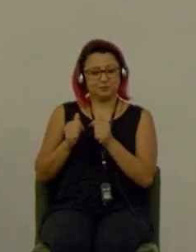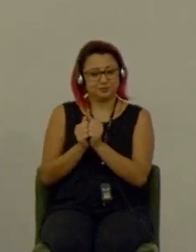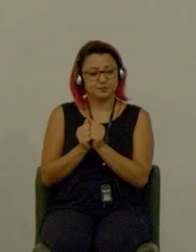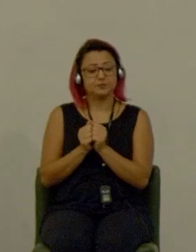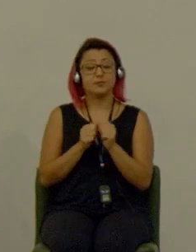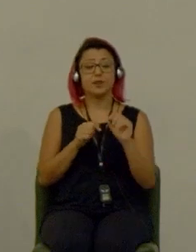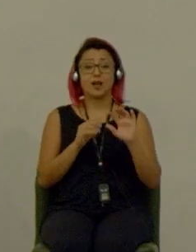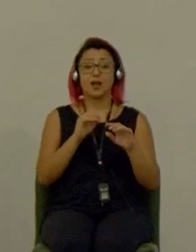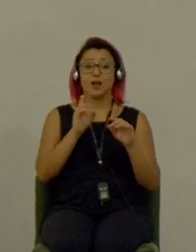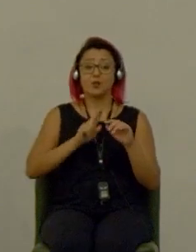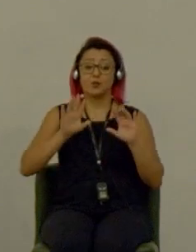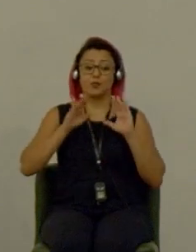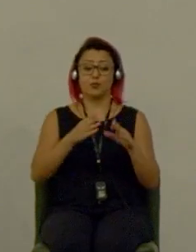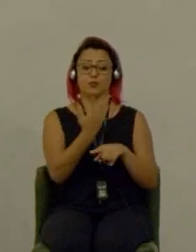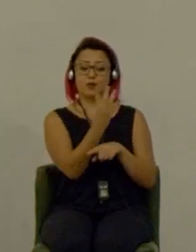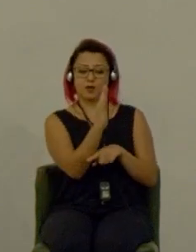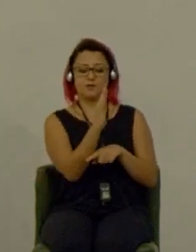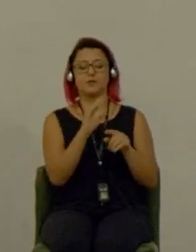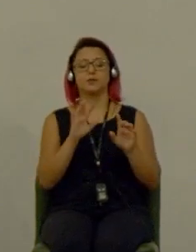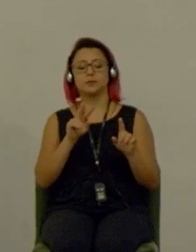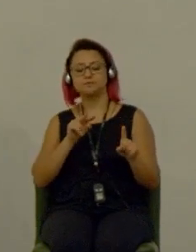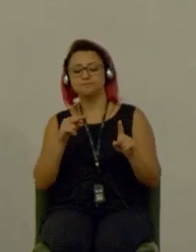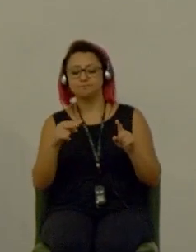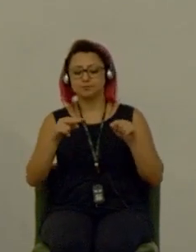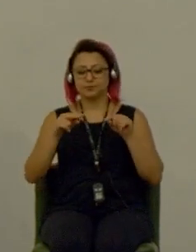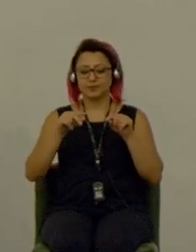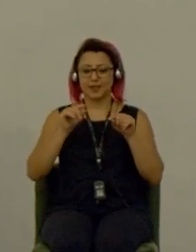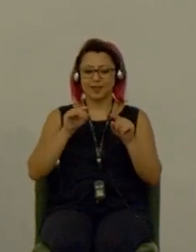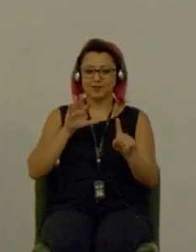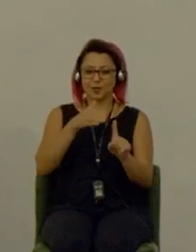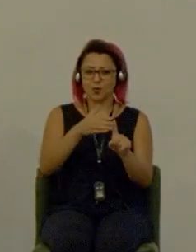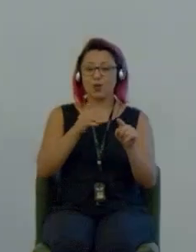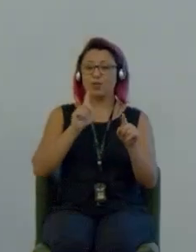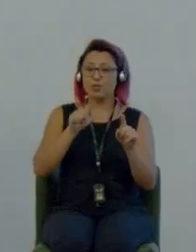capter le monde pour un arbre. Voilà. Je passe un peu vite sur